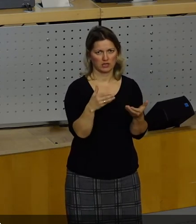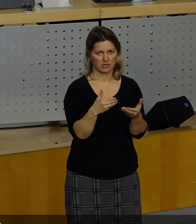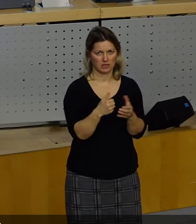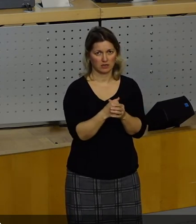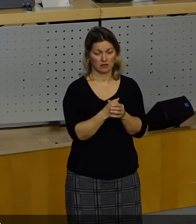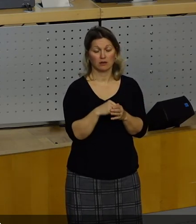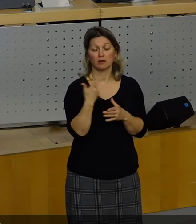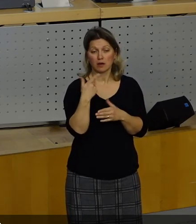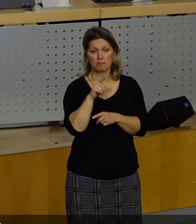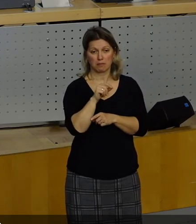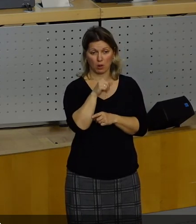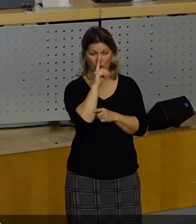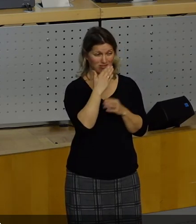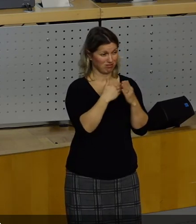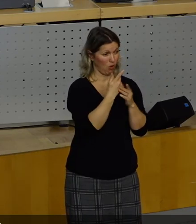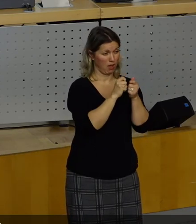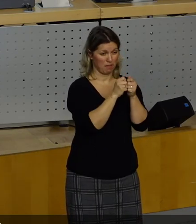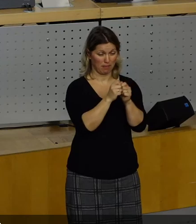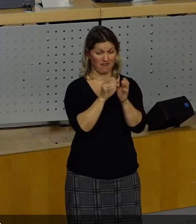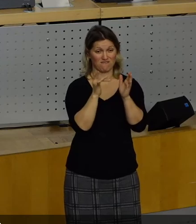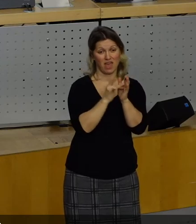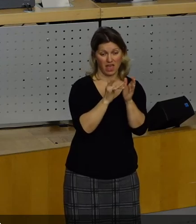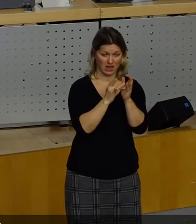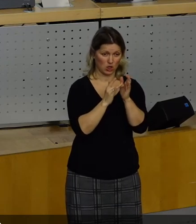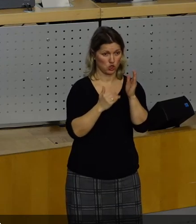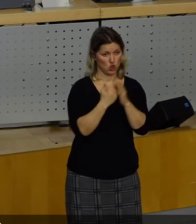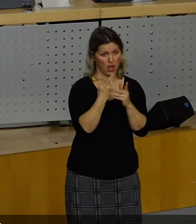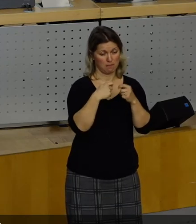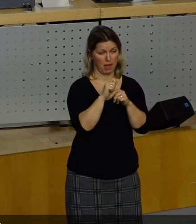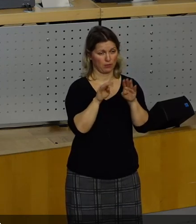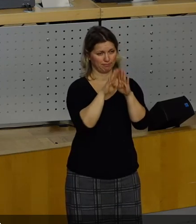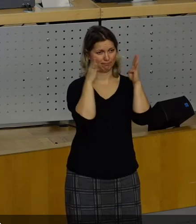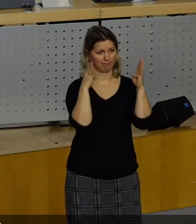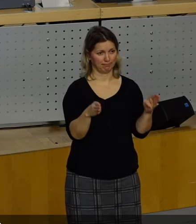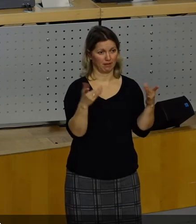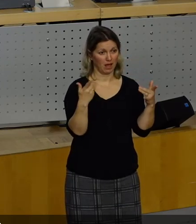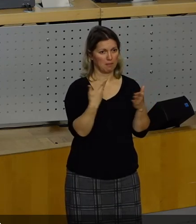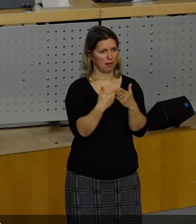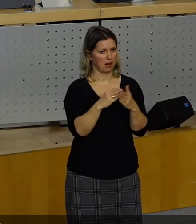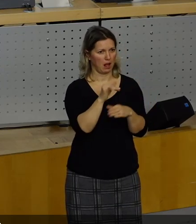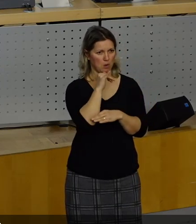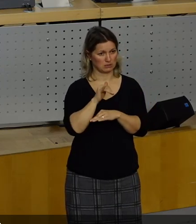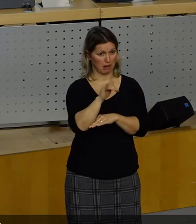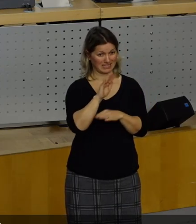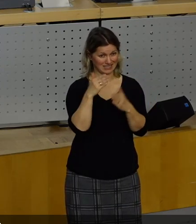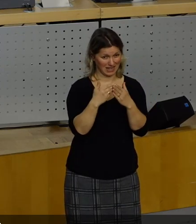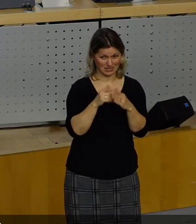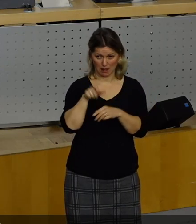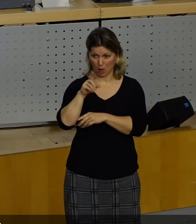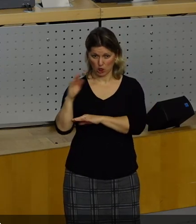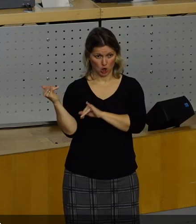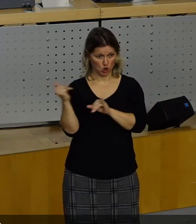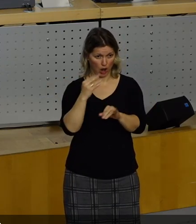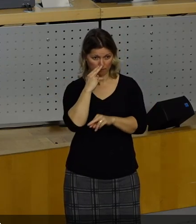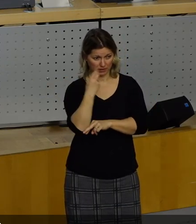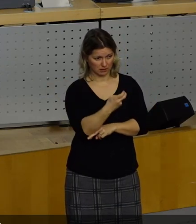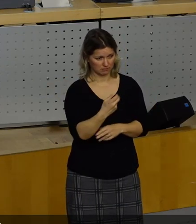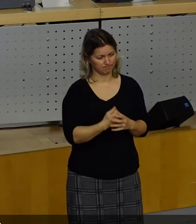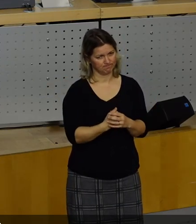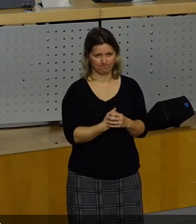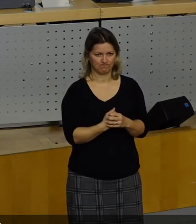Gäste in Dresden finden, die wegen den Bauwerken der Ostmoderne oder der seelenlosen Architektur am Postplatz die Stadt besuchen. Hier gilt es, aus den Fehlern